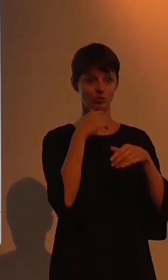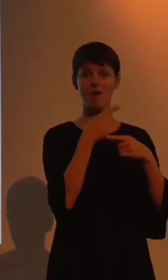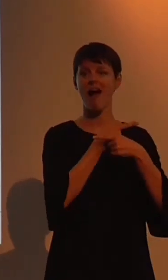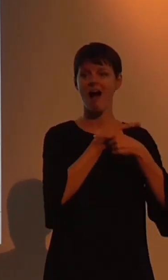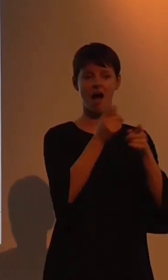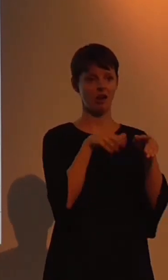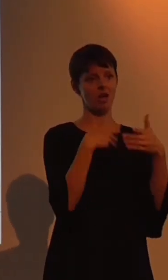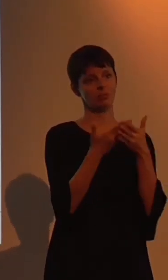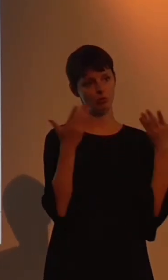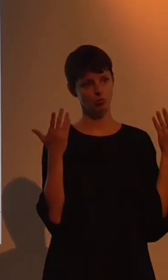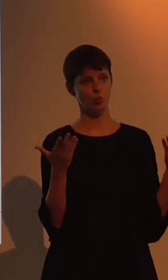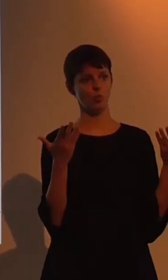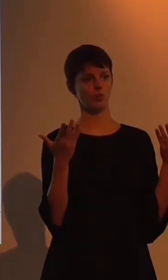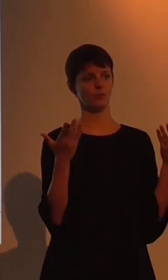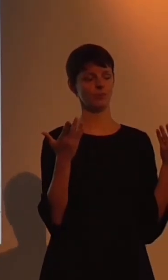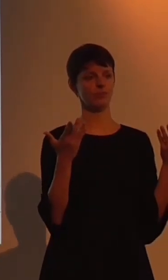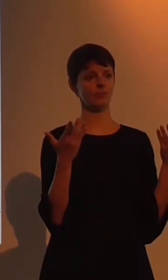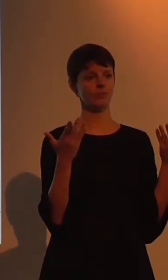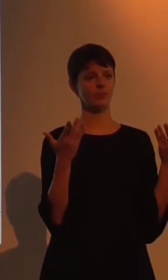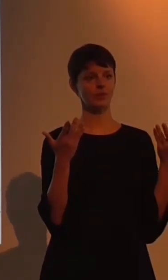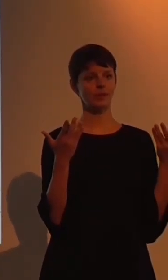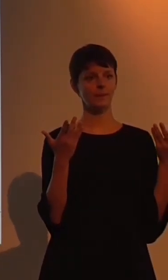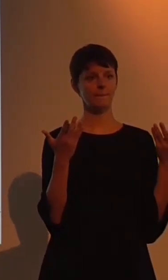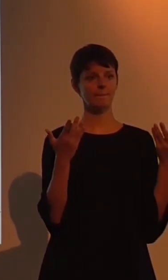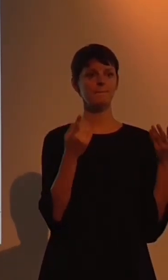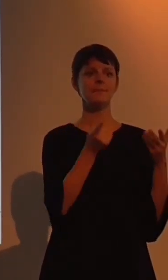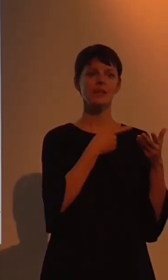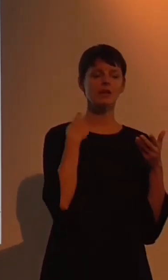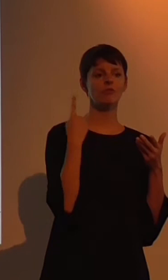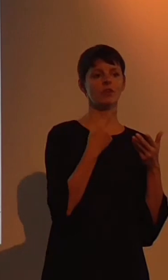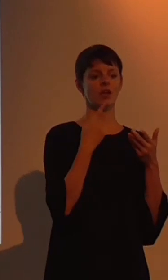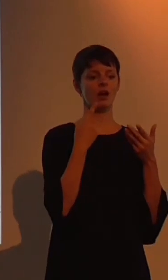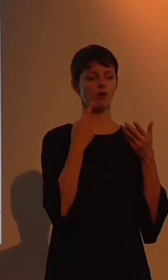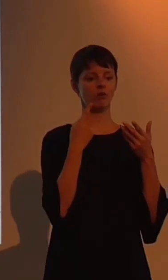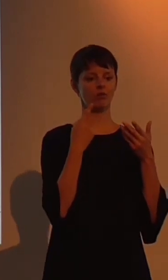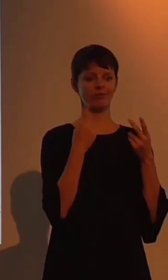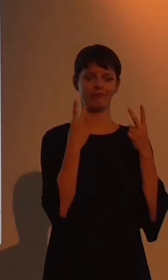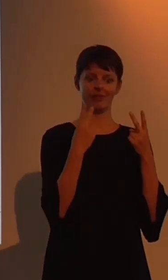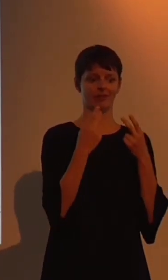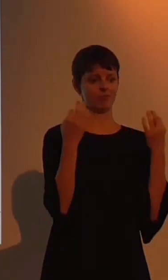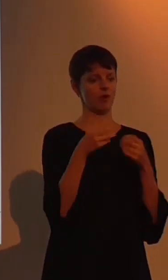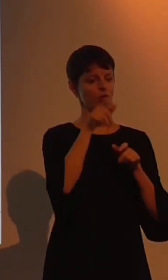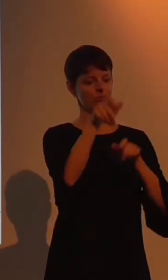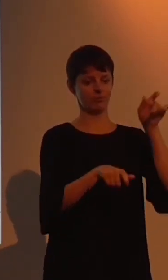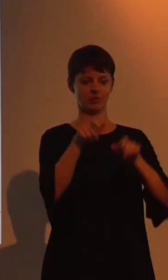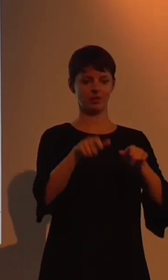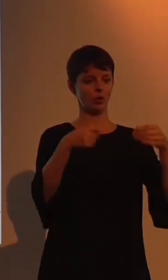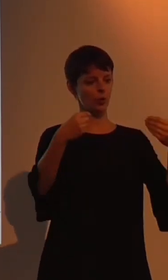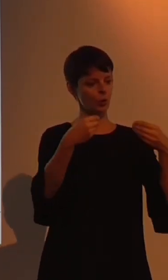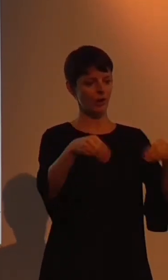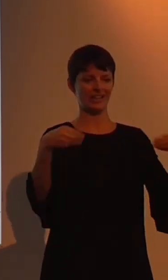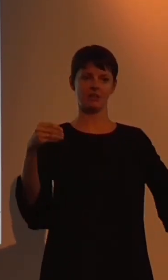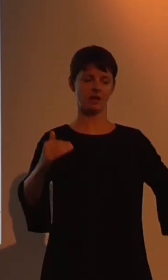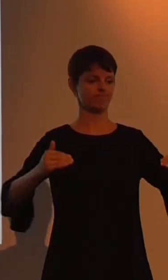Daten gäbe, die man dann auch werbewirksam zum Beispiel refinanzieren könnte. Sind natürlich angewiesen auf qualifizierte. Zuletzt die Online-Mediatheken, das